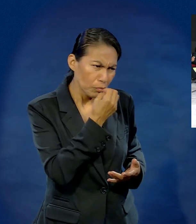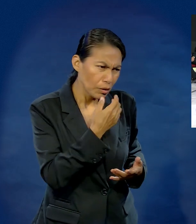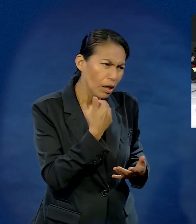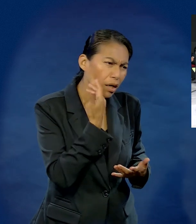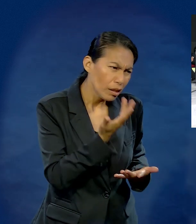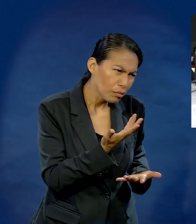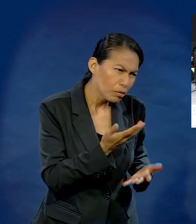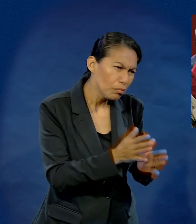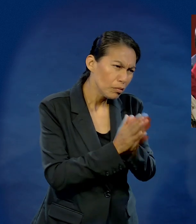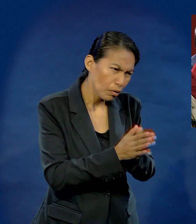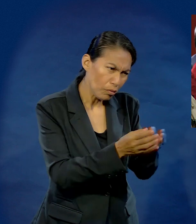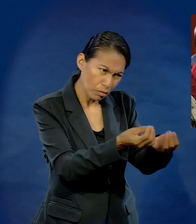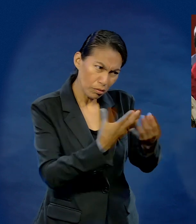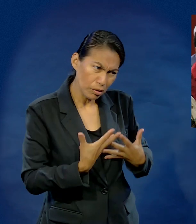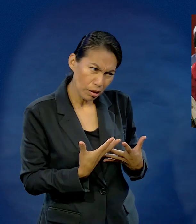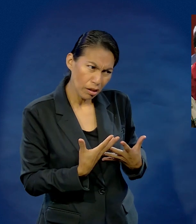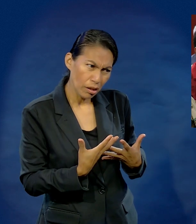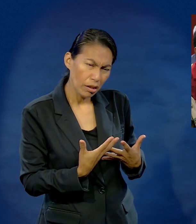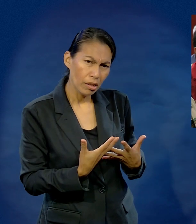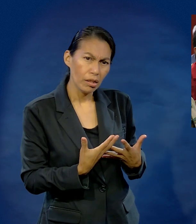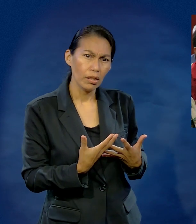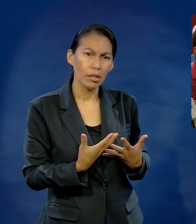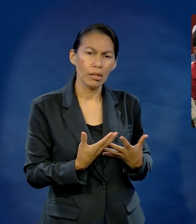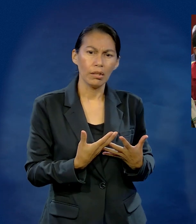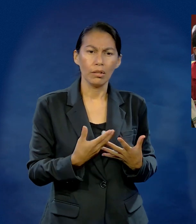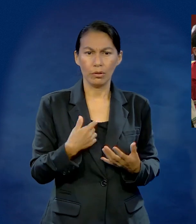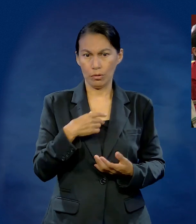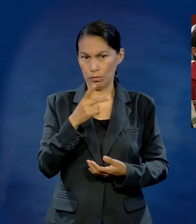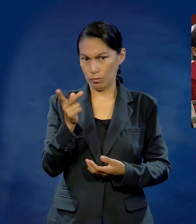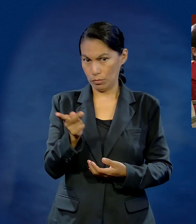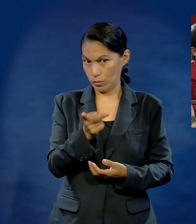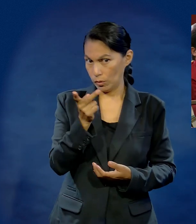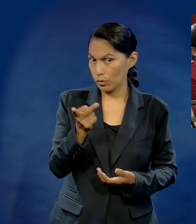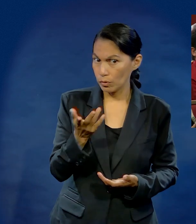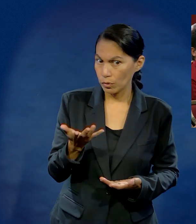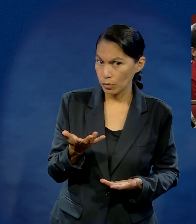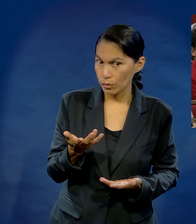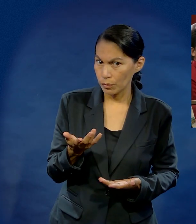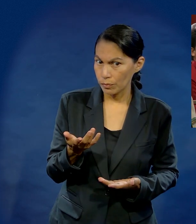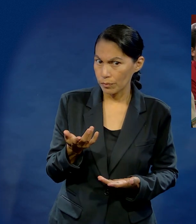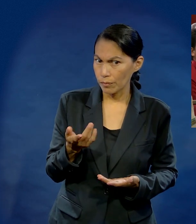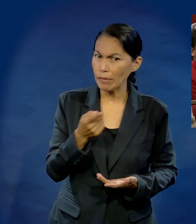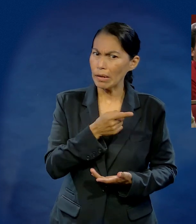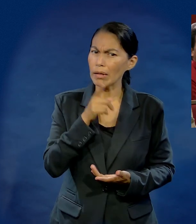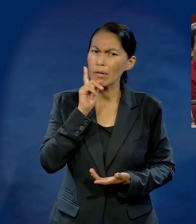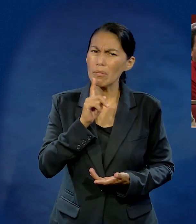cuando abre, encuentra 10 personas con metralletas.